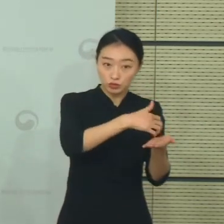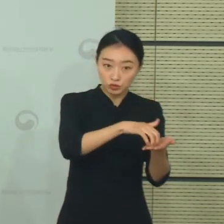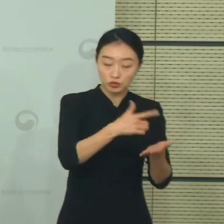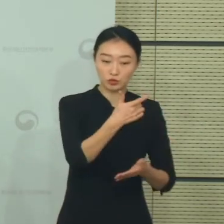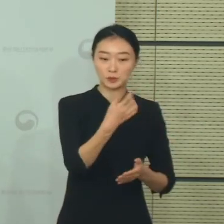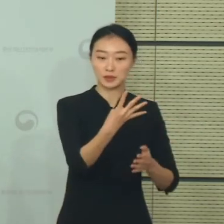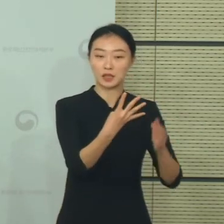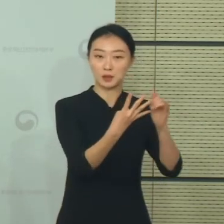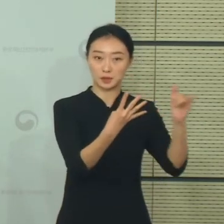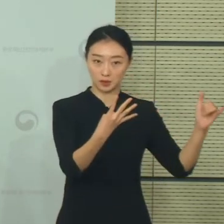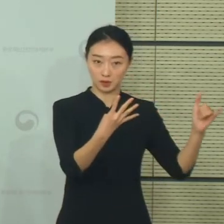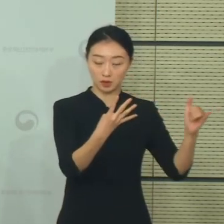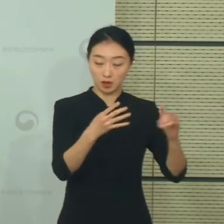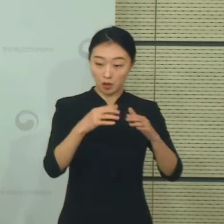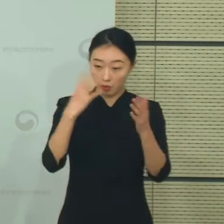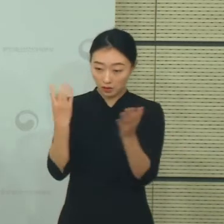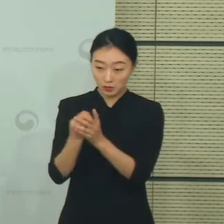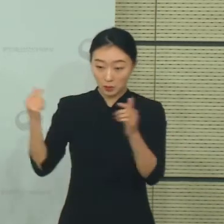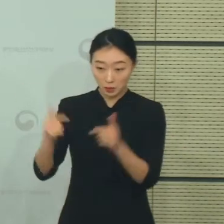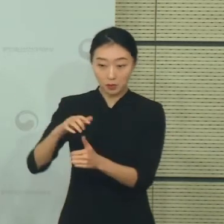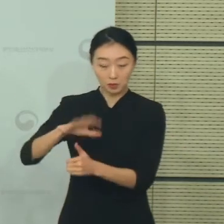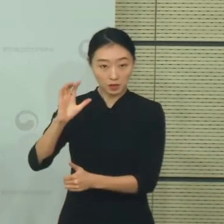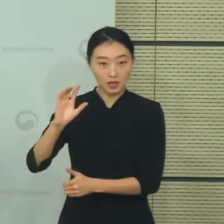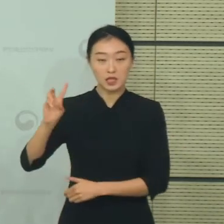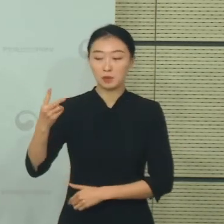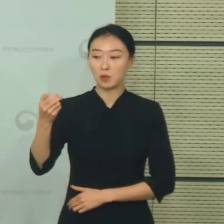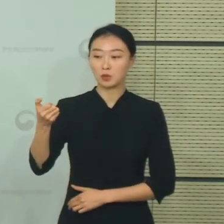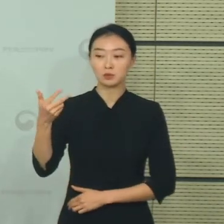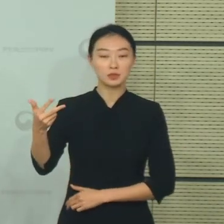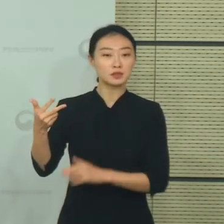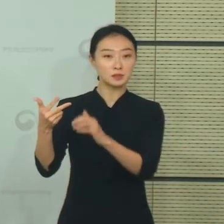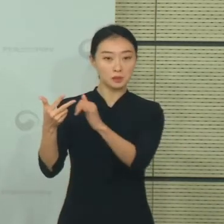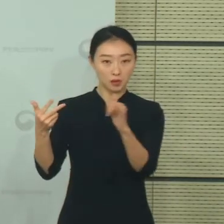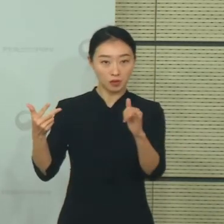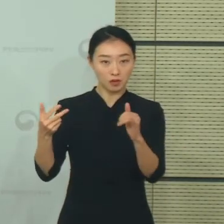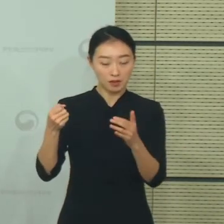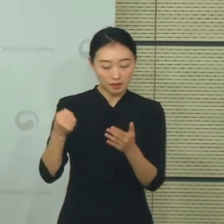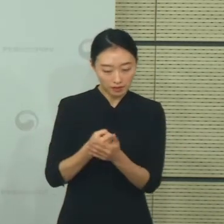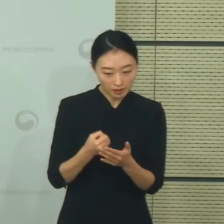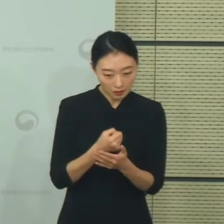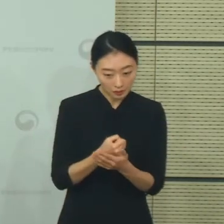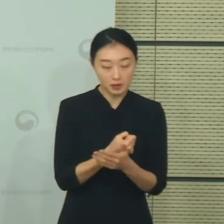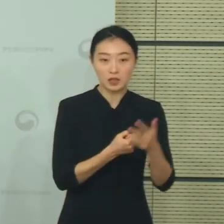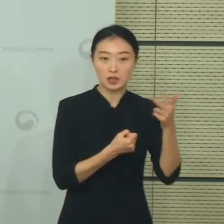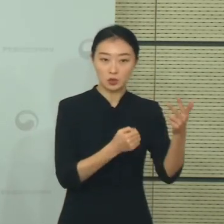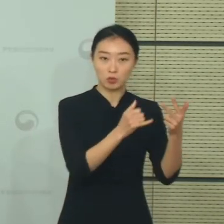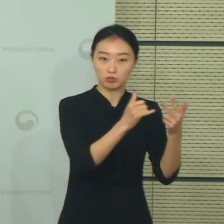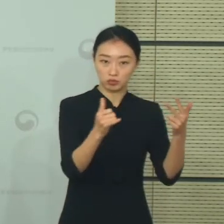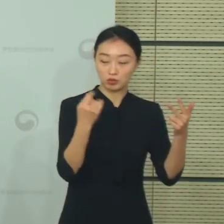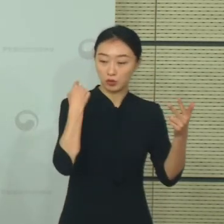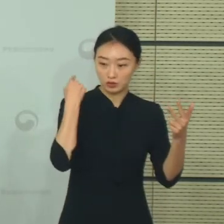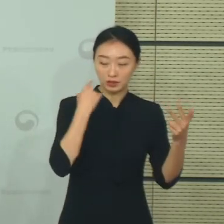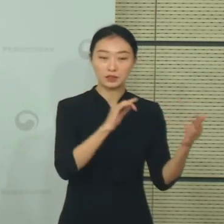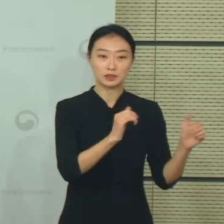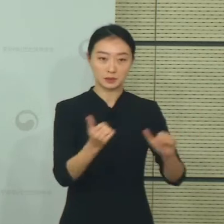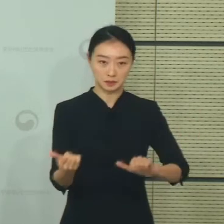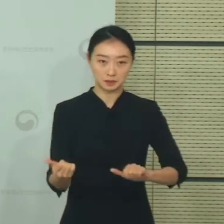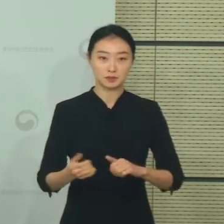64명이며 격리 해제는 257명, 그리고 안타깝게도 7분이